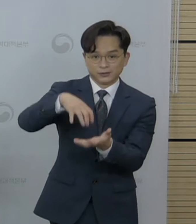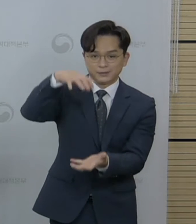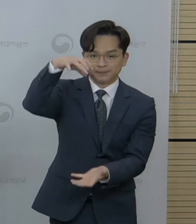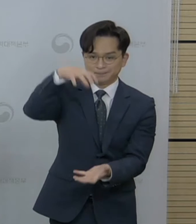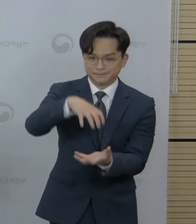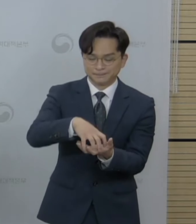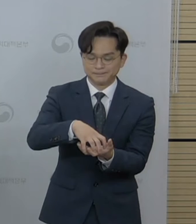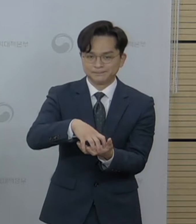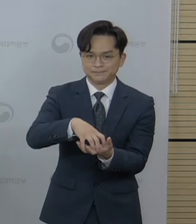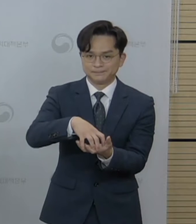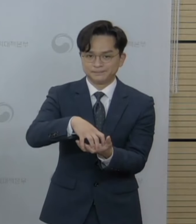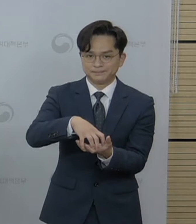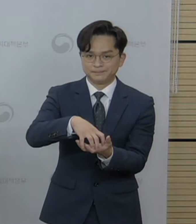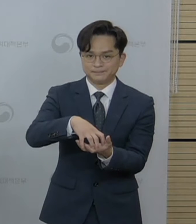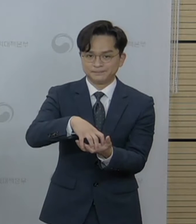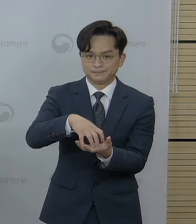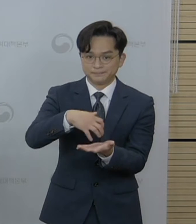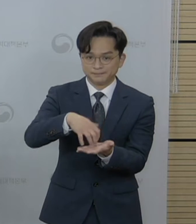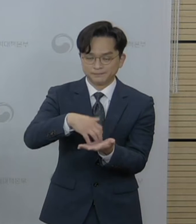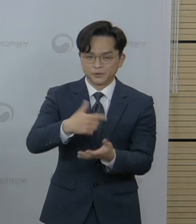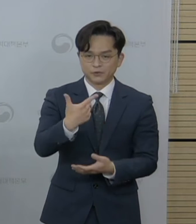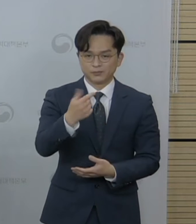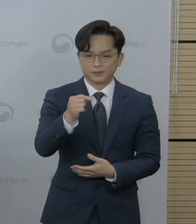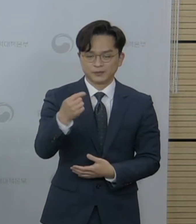총 누적 확진자 수는